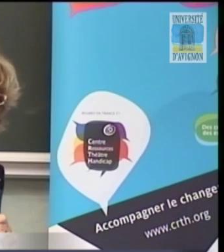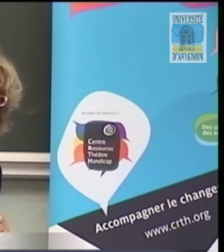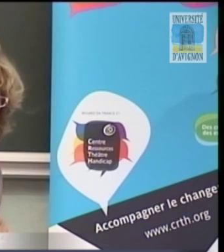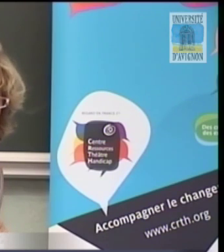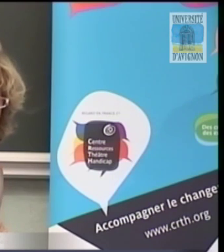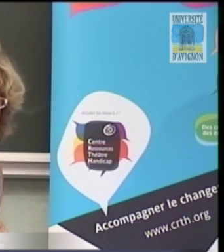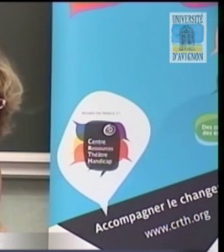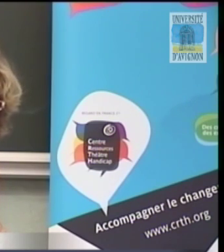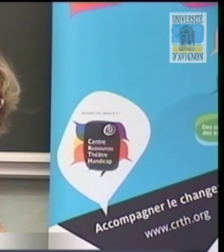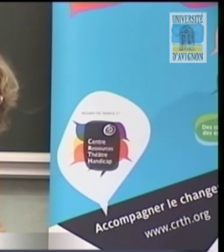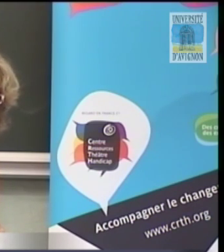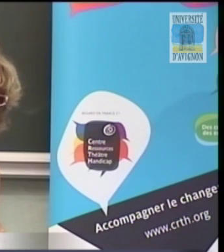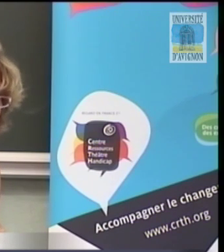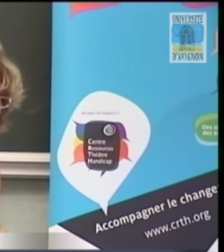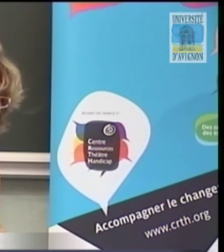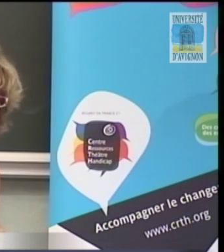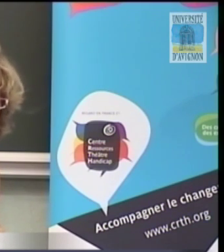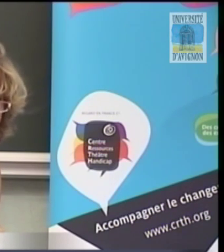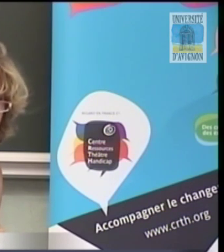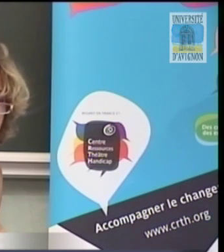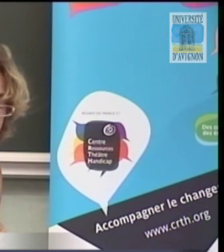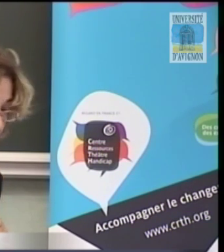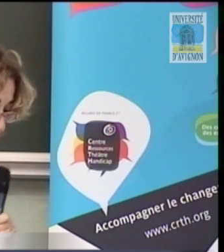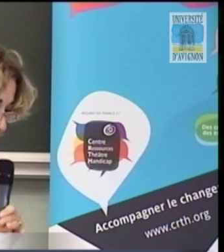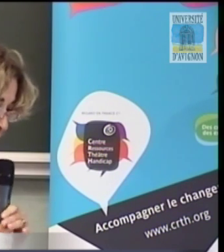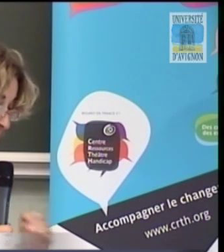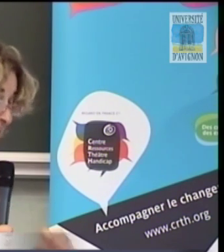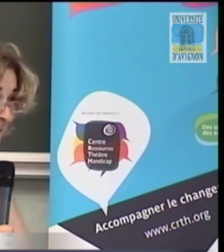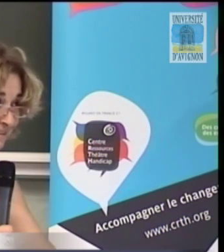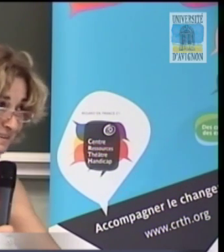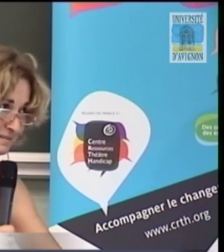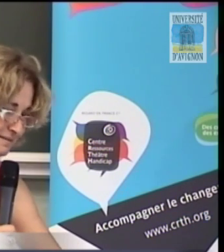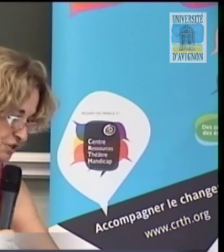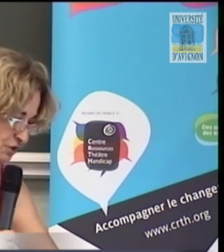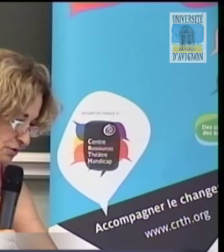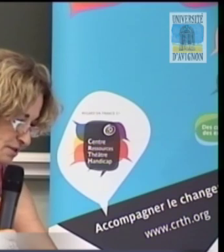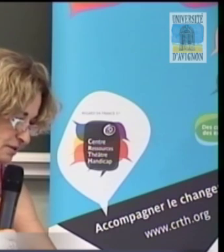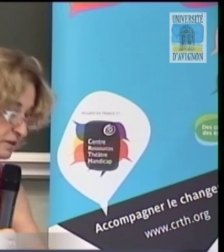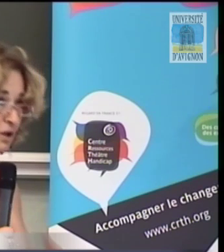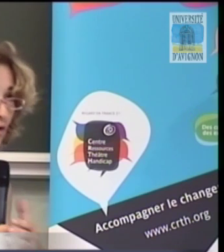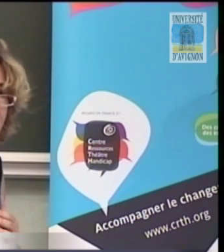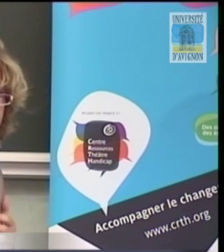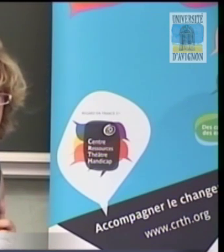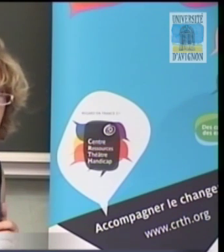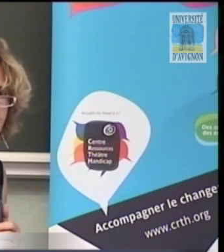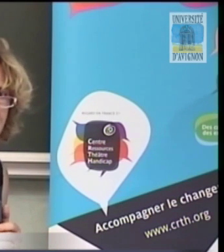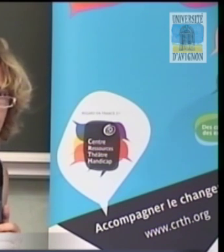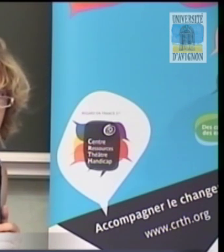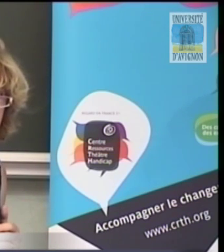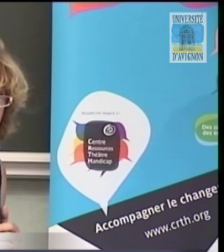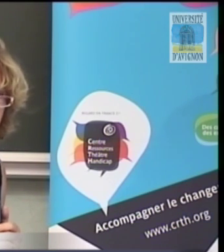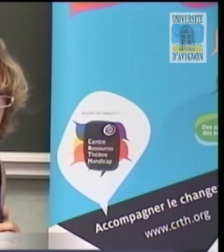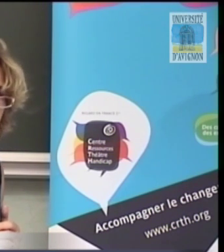Alors, la loi de 2005, qui est la loi de la cohésion sociale pour une égalité des chances, redéfinit le